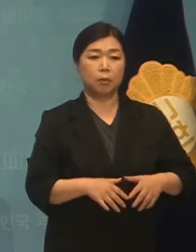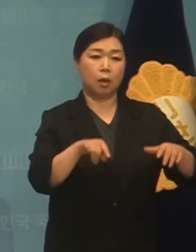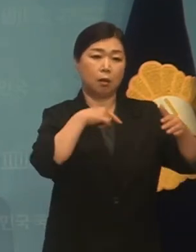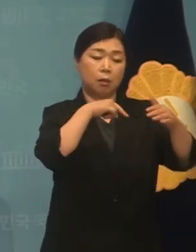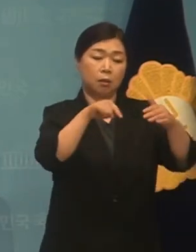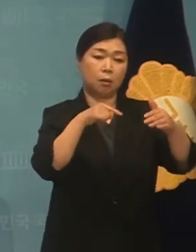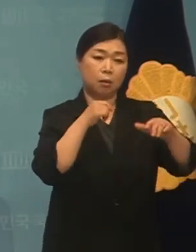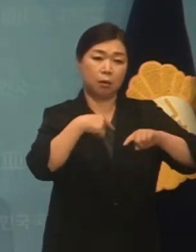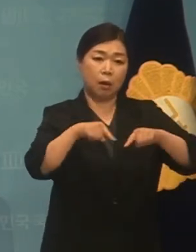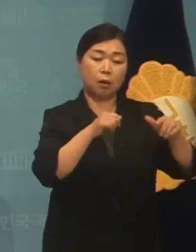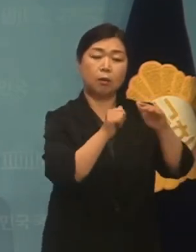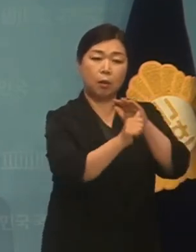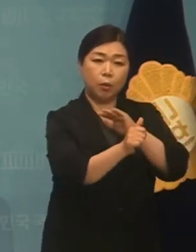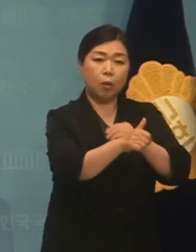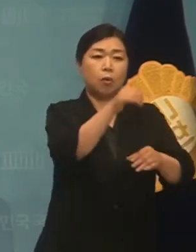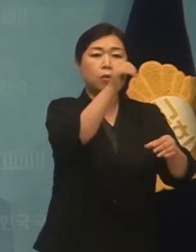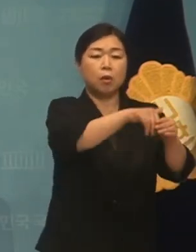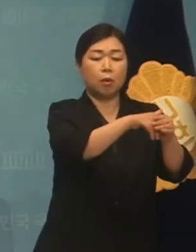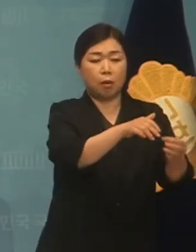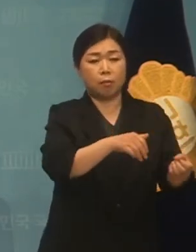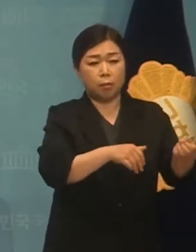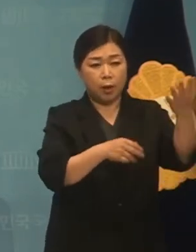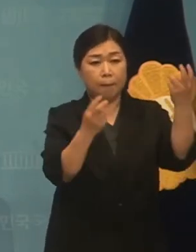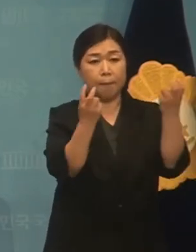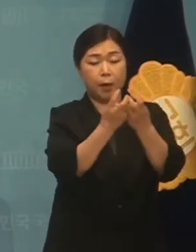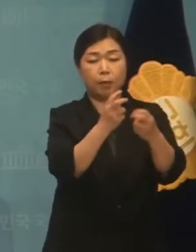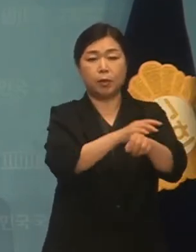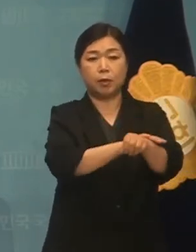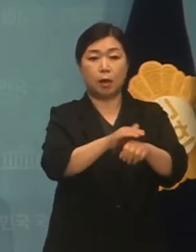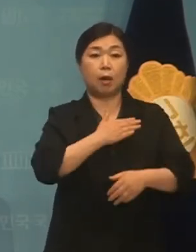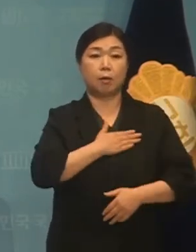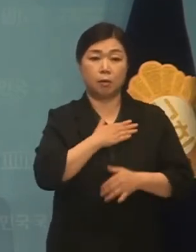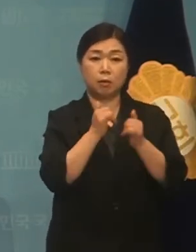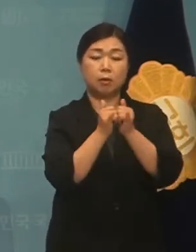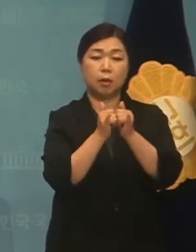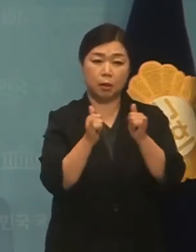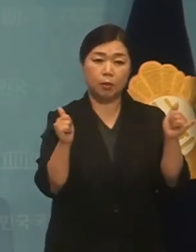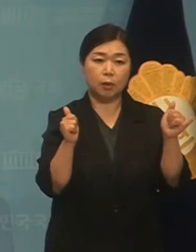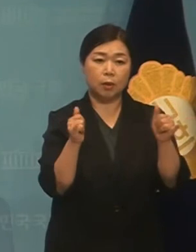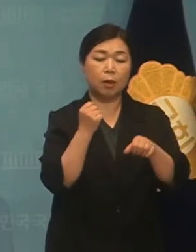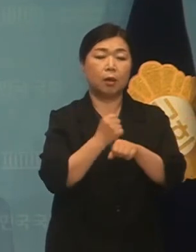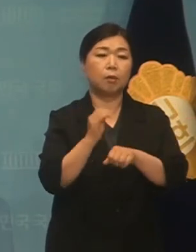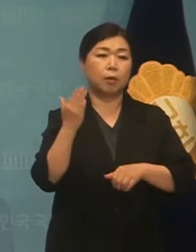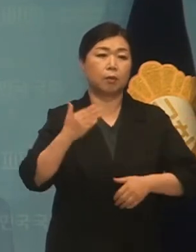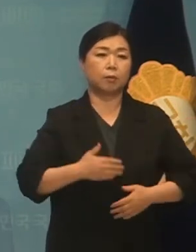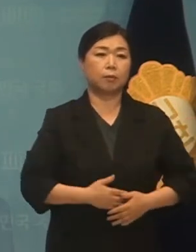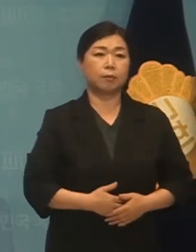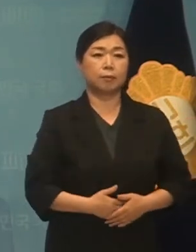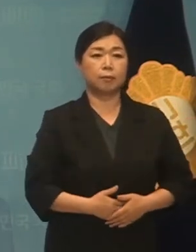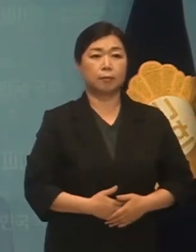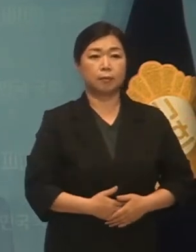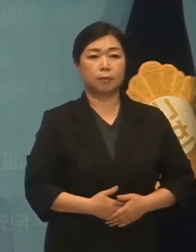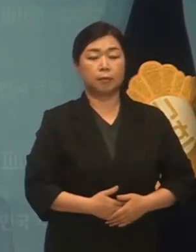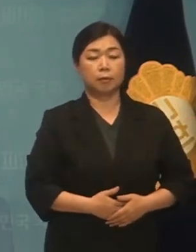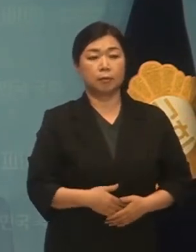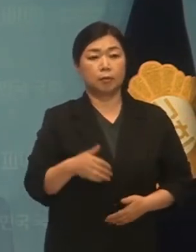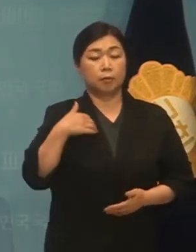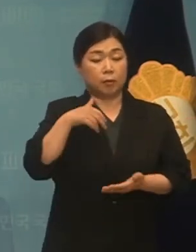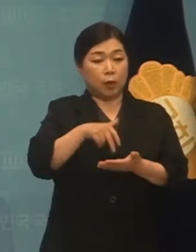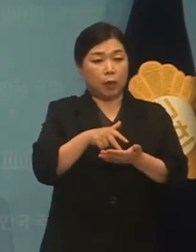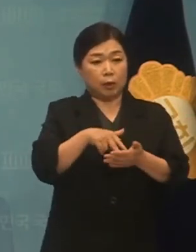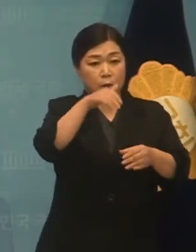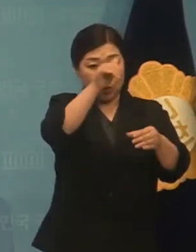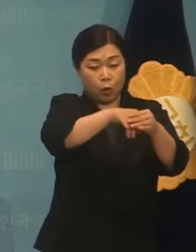당대표는 선거에서 이기는 방법을 잘 아는 사람이 해야 합니다. 저의